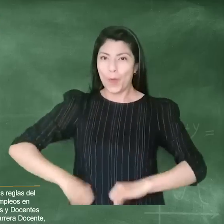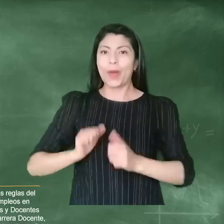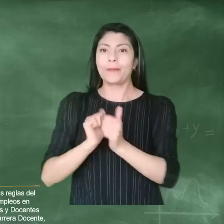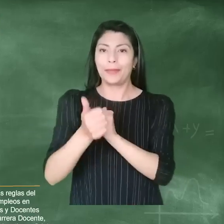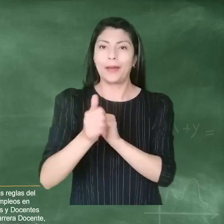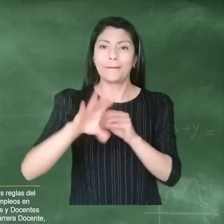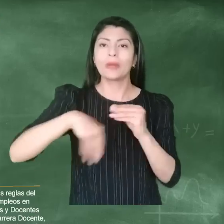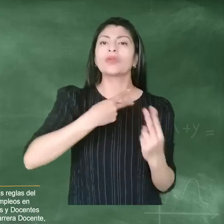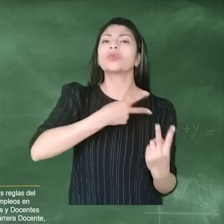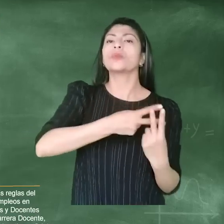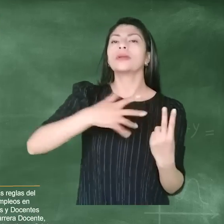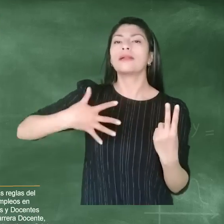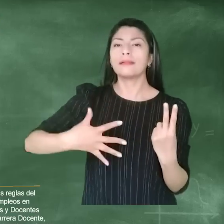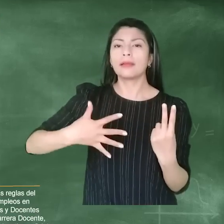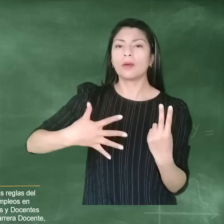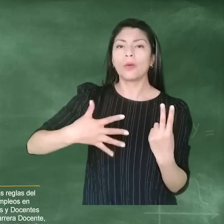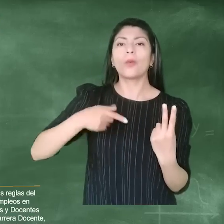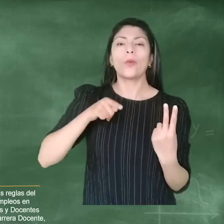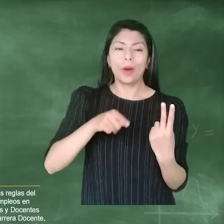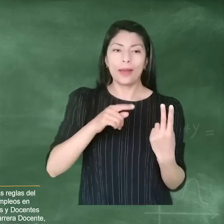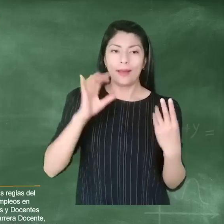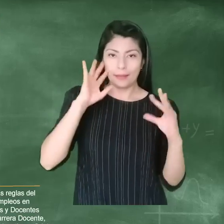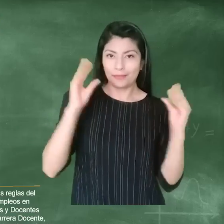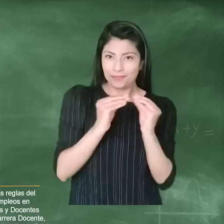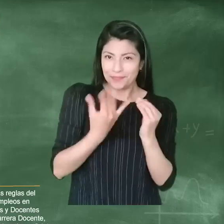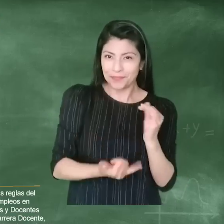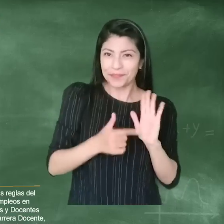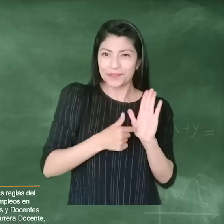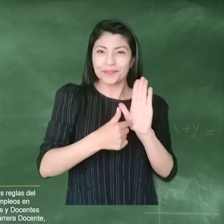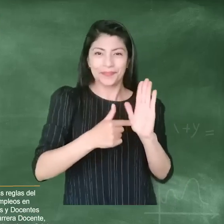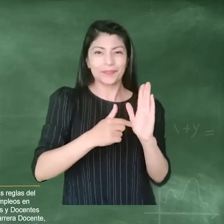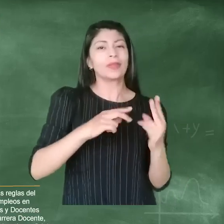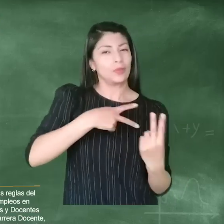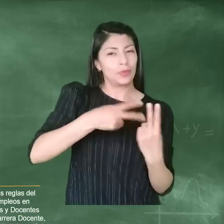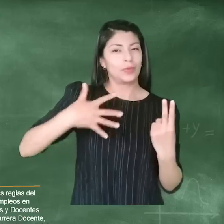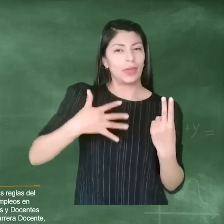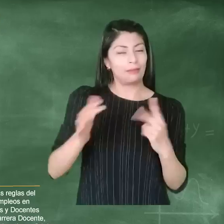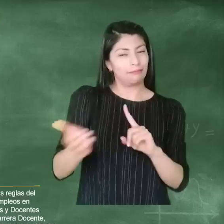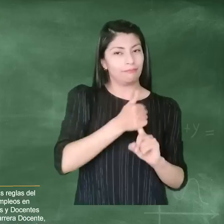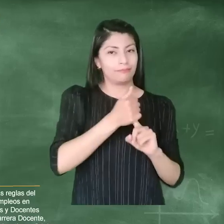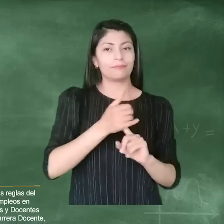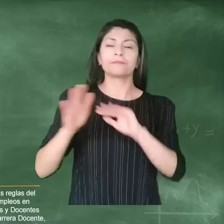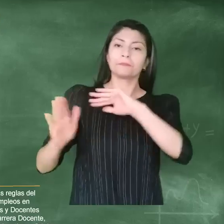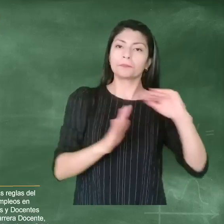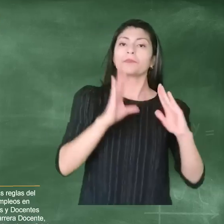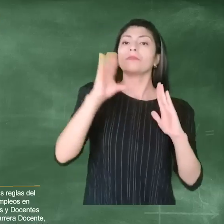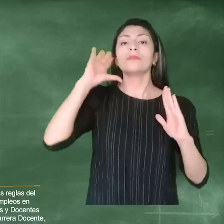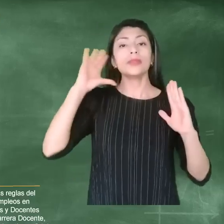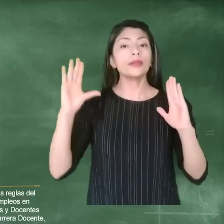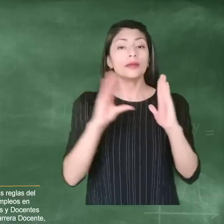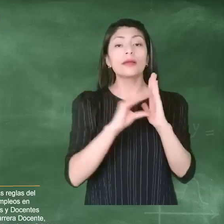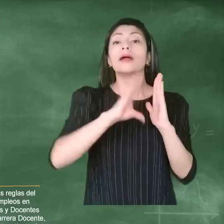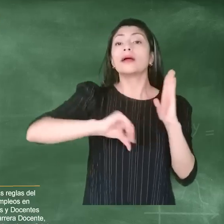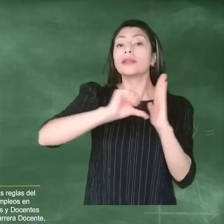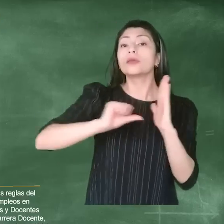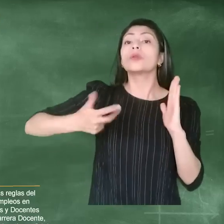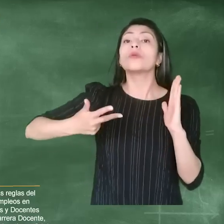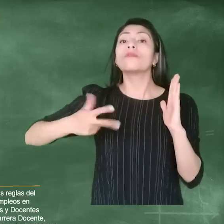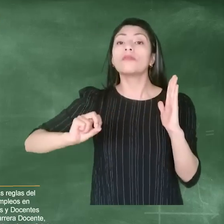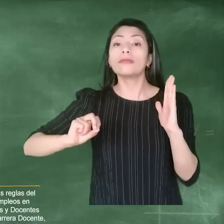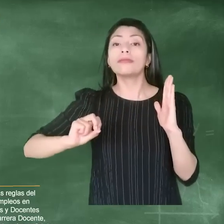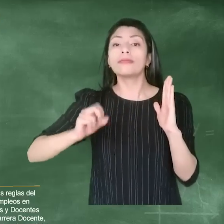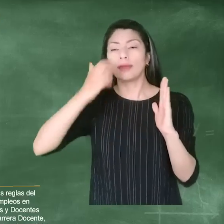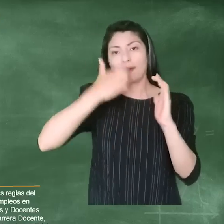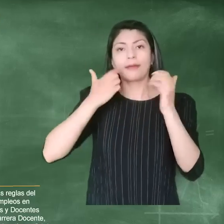se encuentran definidas en el numeral 5 del anexo del presente acuerdo. Artículo 20. Publicación